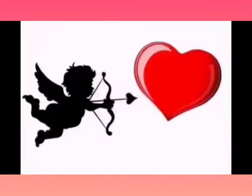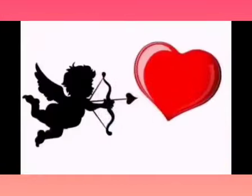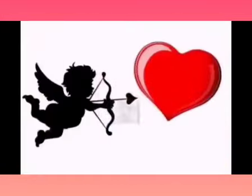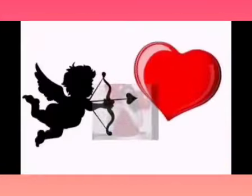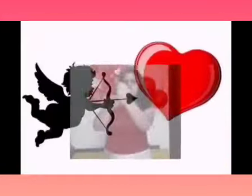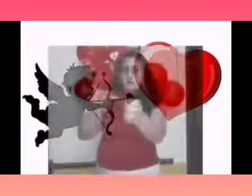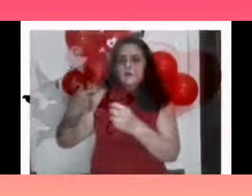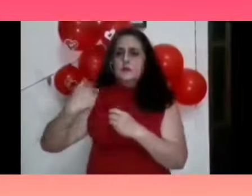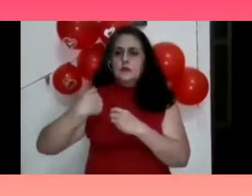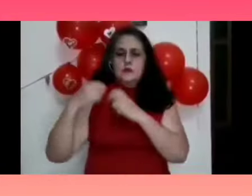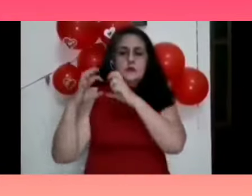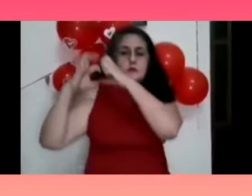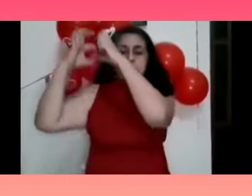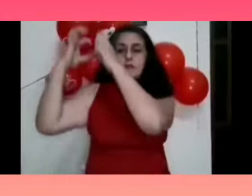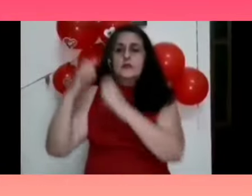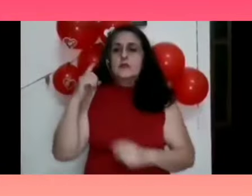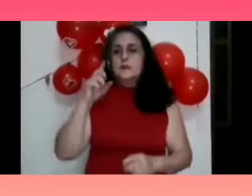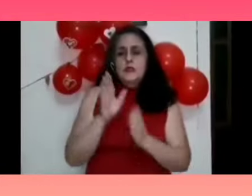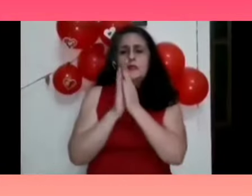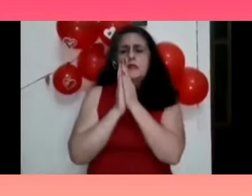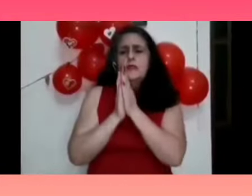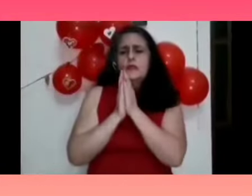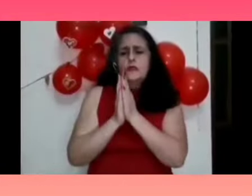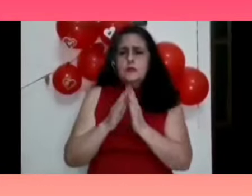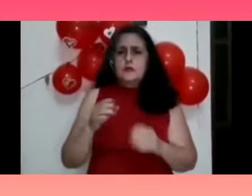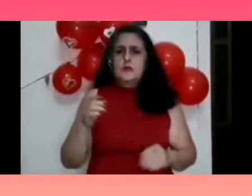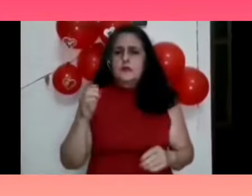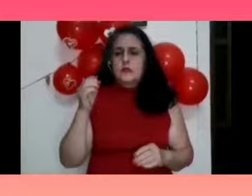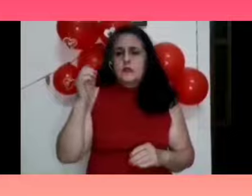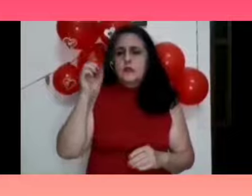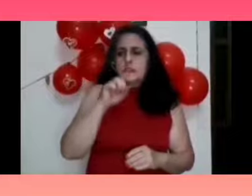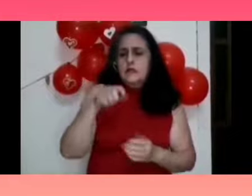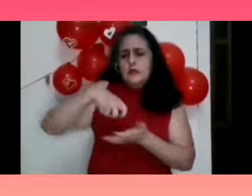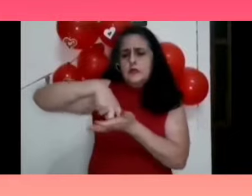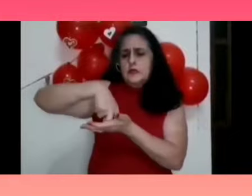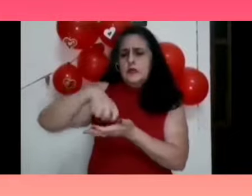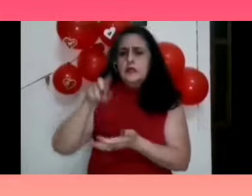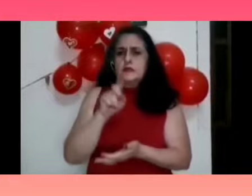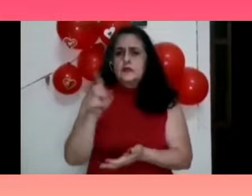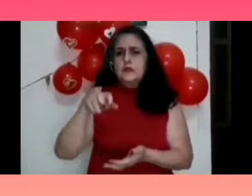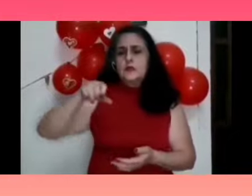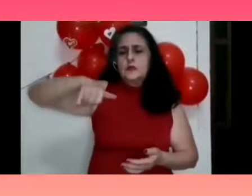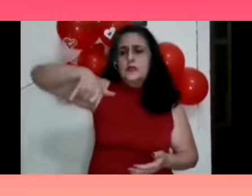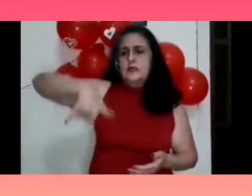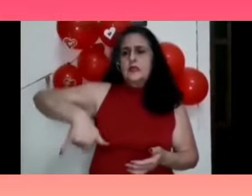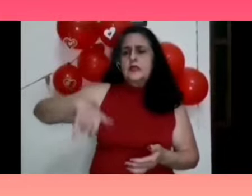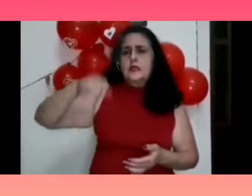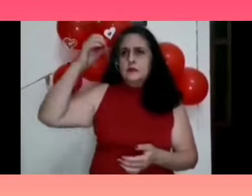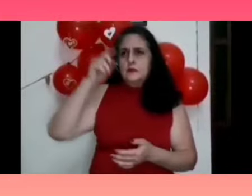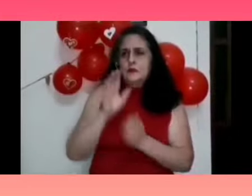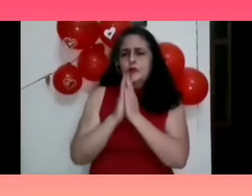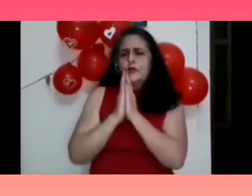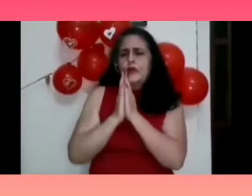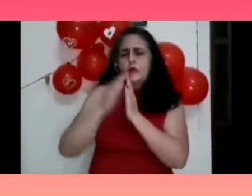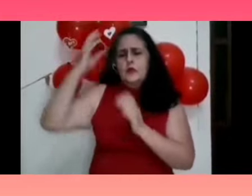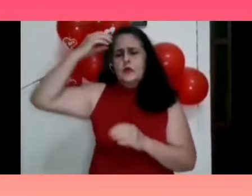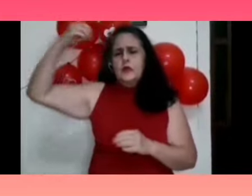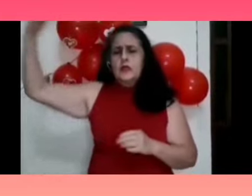Oye Cupido, solo te pido Que no me dejes por favor